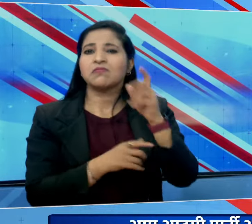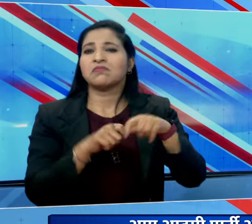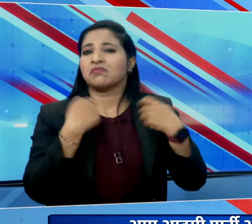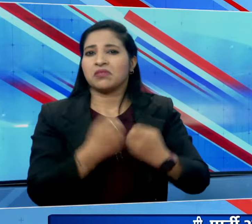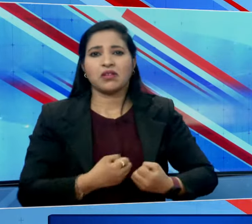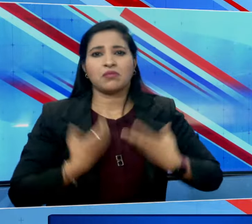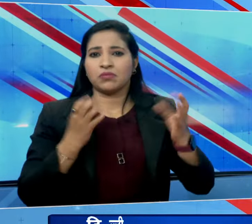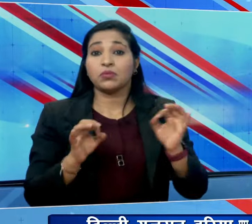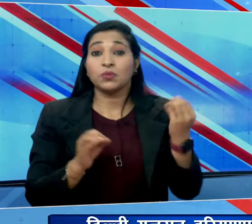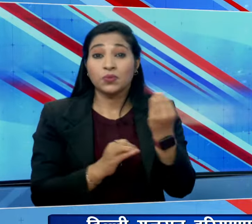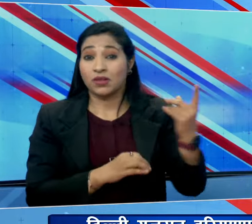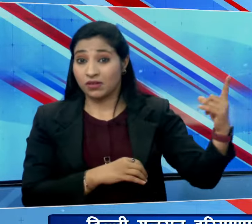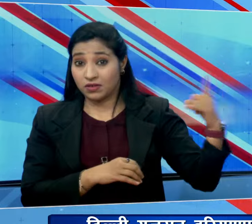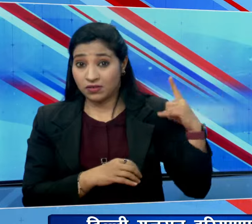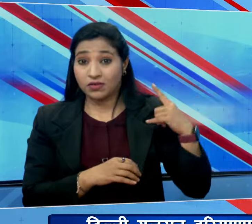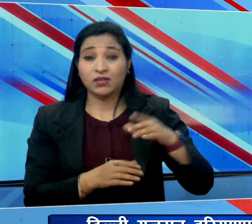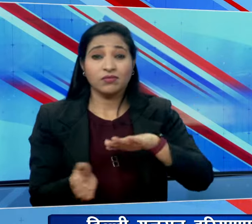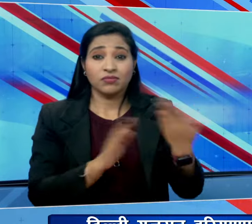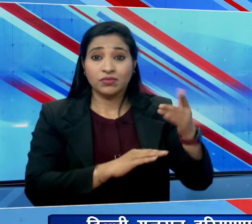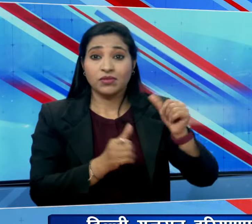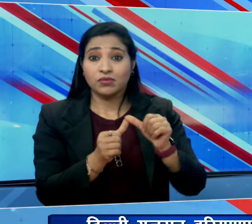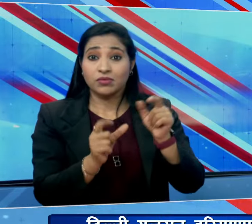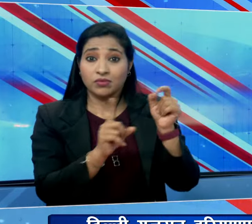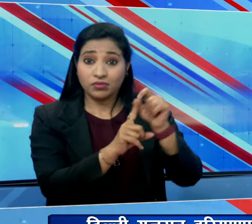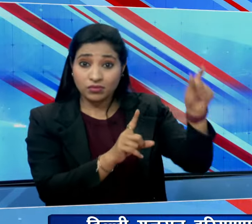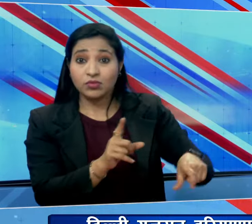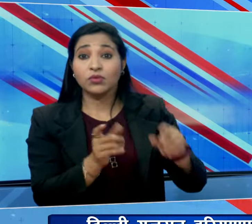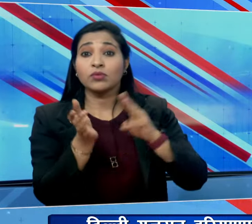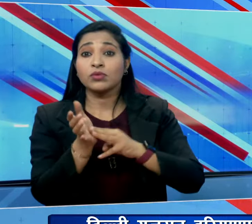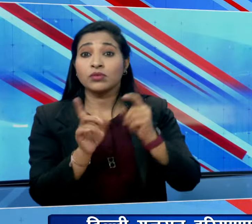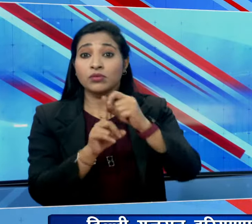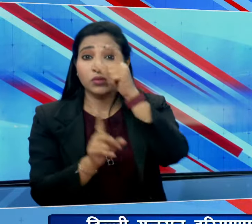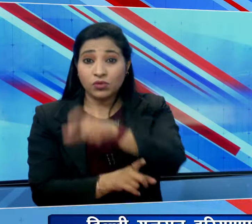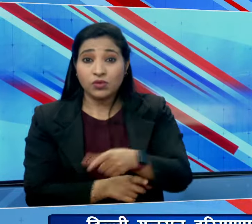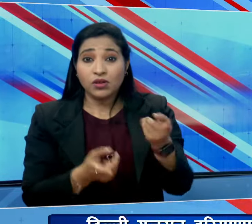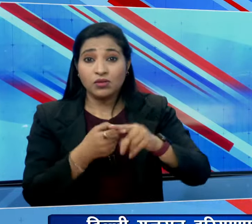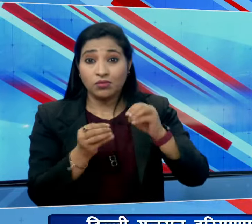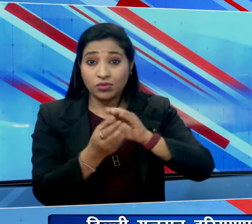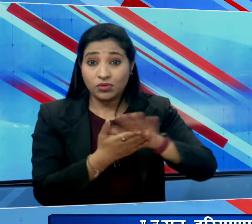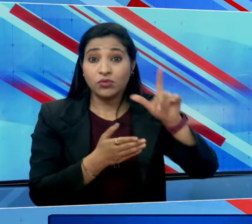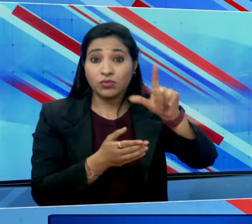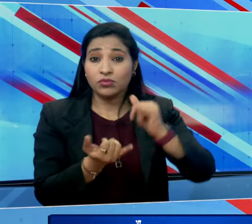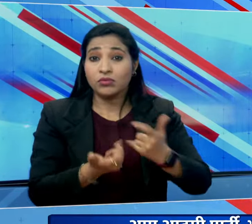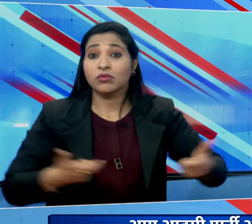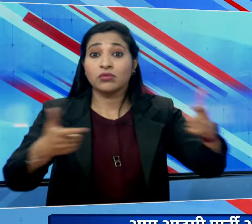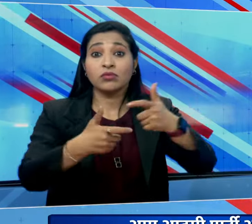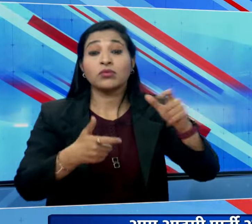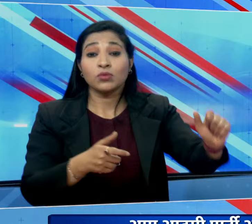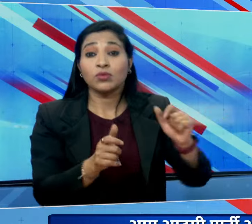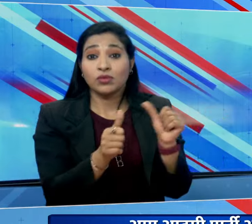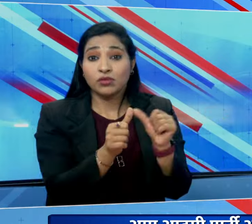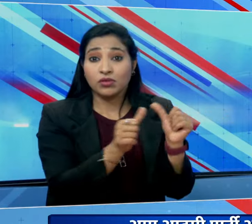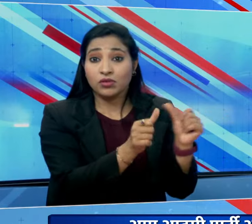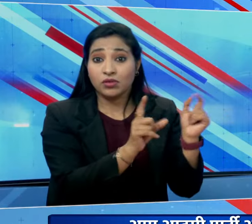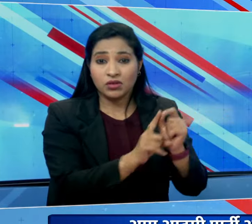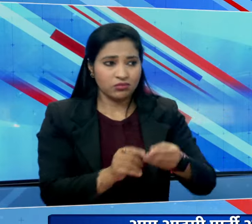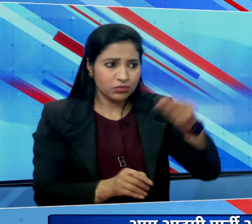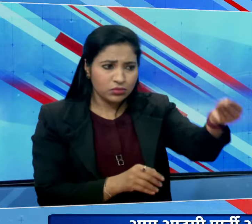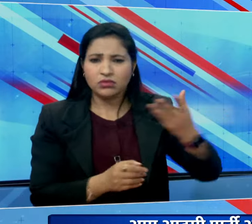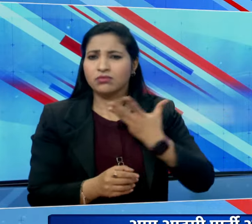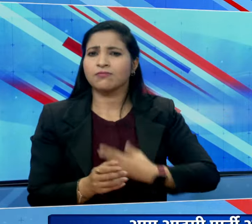कांग्रेस के दिग्गज नेता रहे स्वर्गीय अहमद पटेल की बेटी मुमताज पटेल ने भरूच लोकसभा सीट पर आम आदमी पार्टी को दिए जाने पर